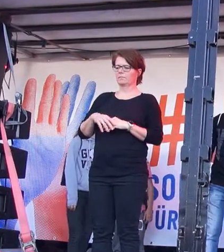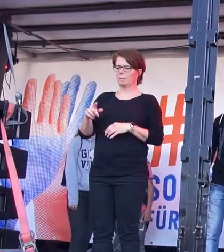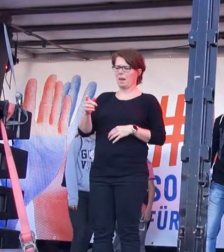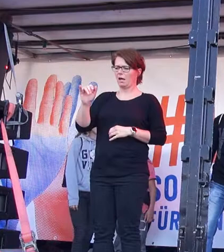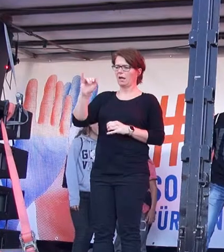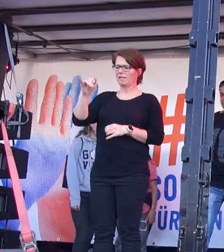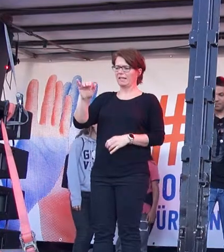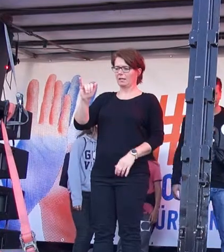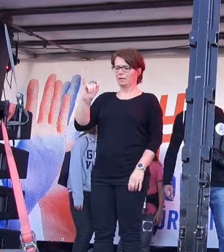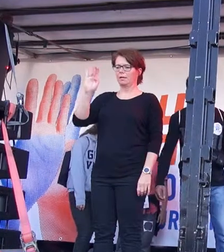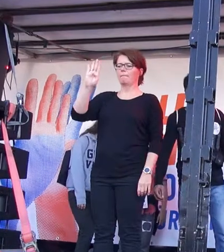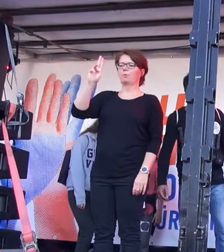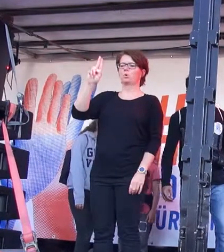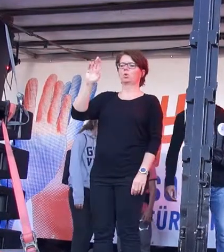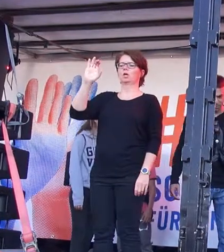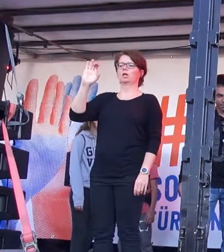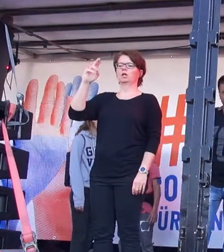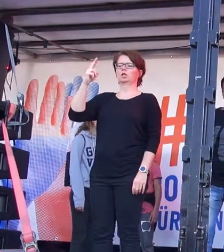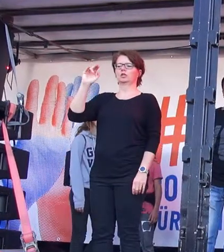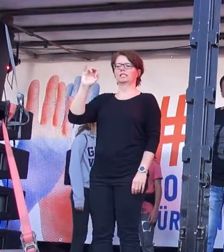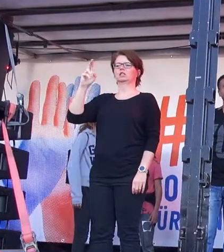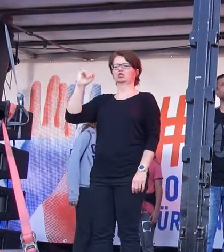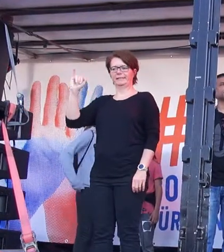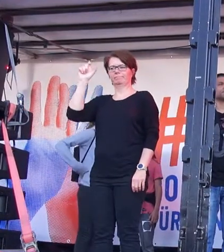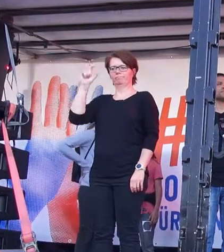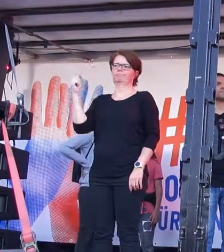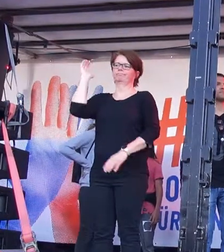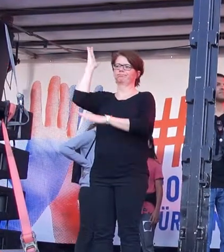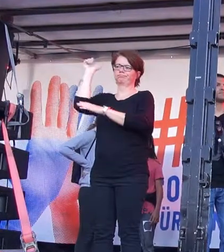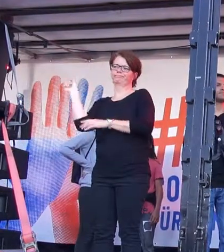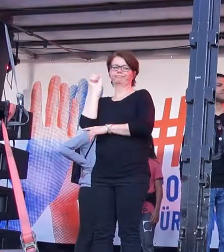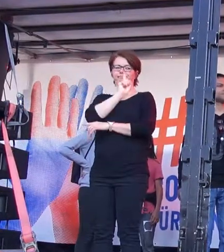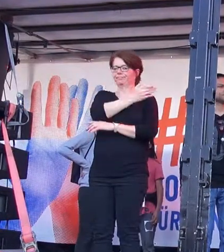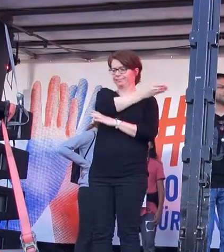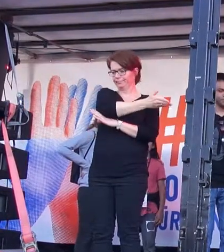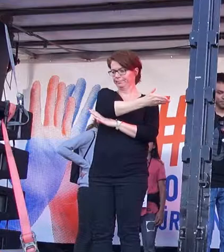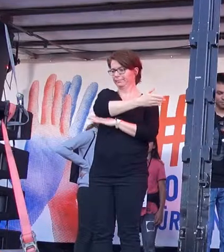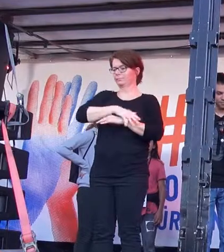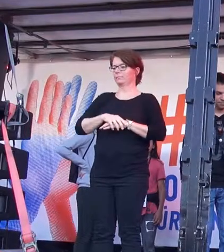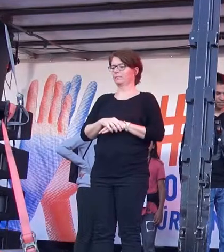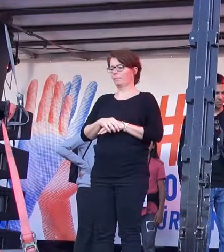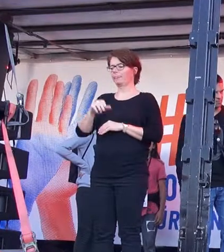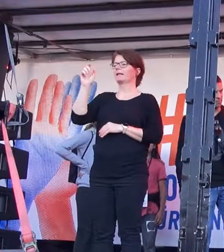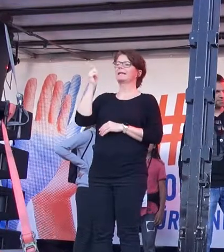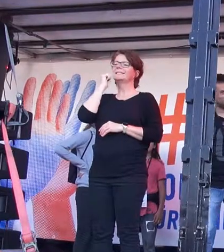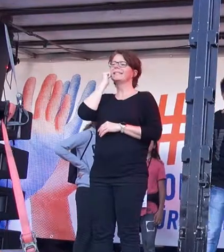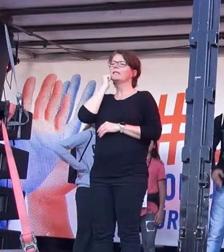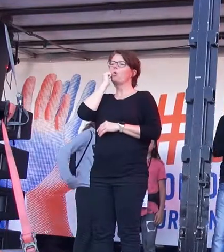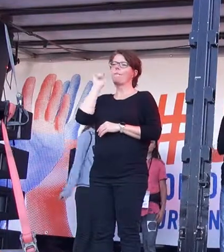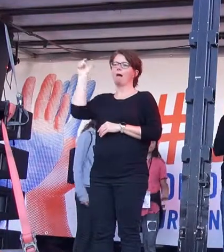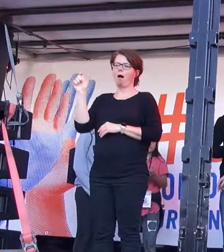für Solidarität mit den Sinti und Roma Europas und Vorsitzender Roma Tuer e.V. Herzlich willkommen,